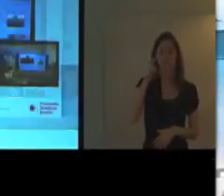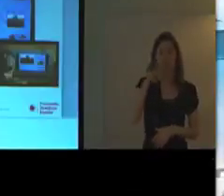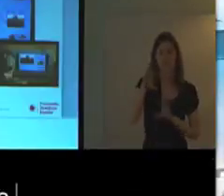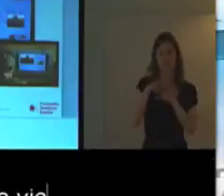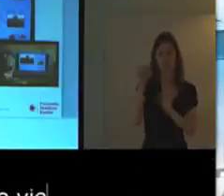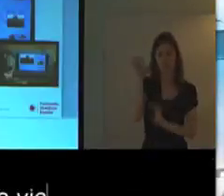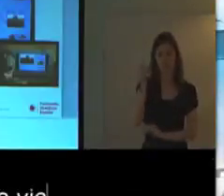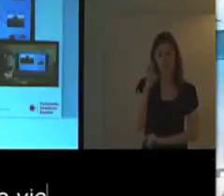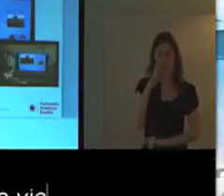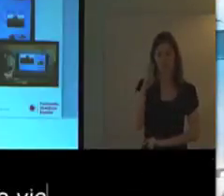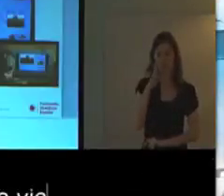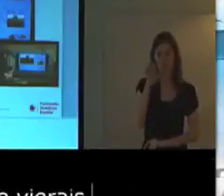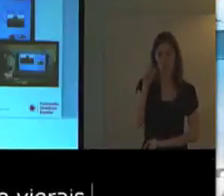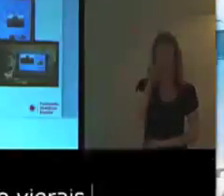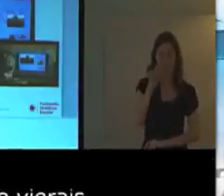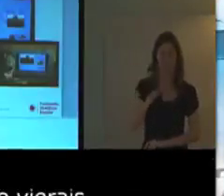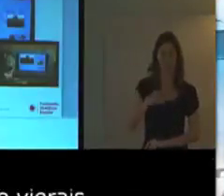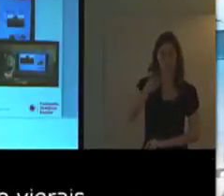show a video now,